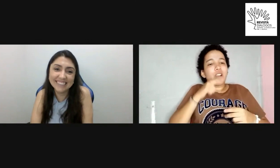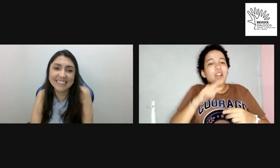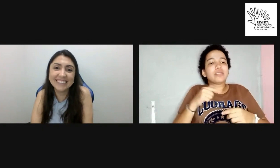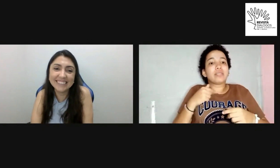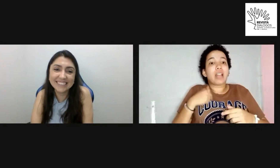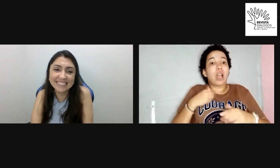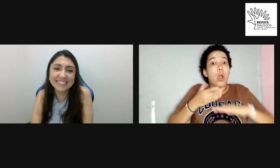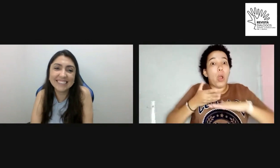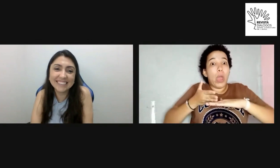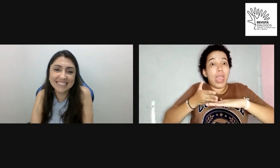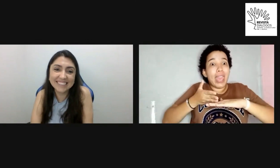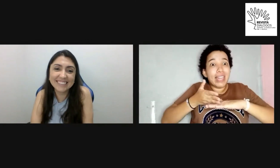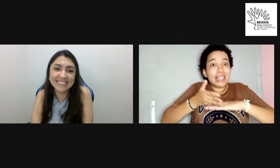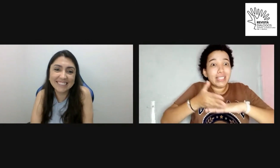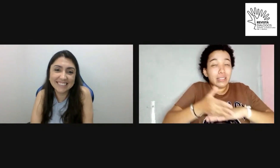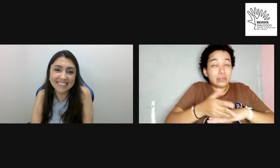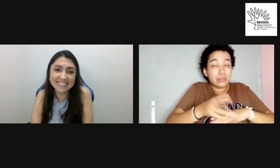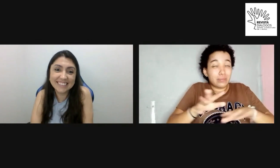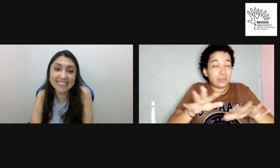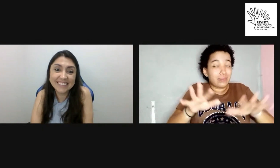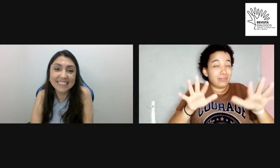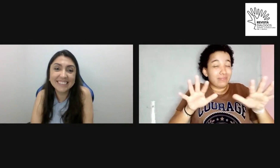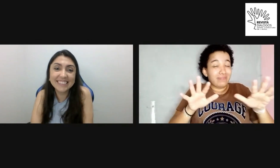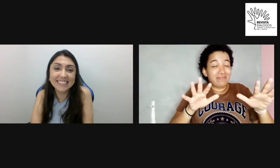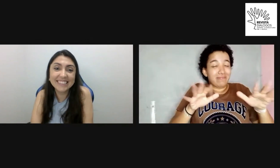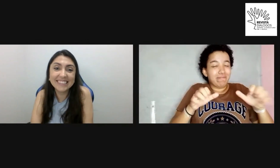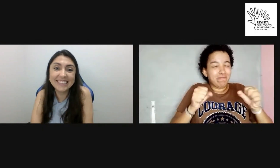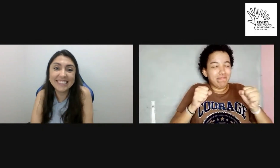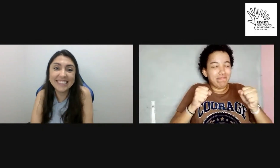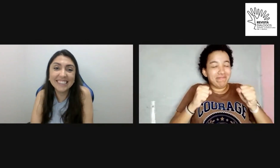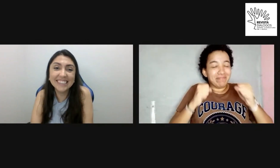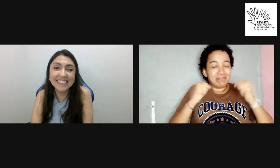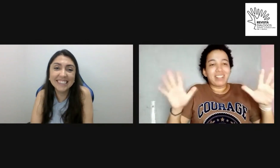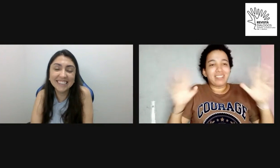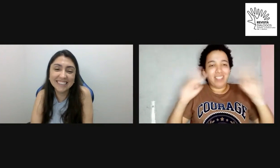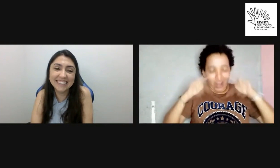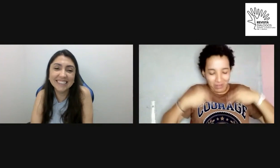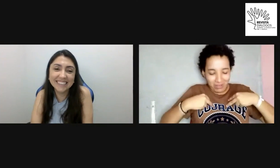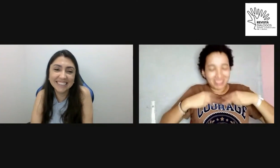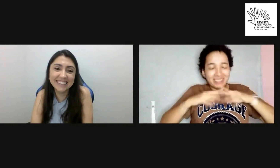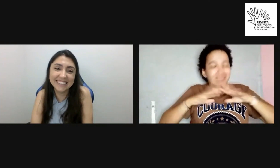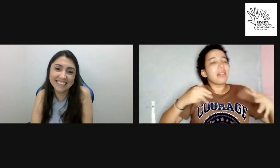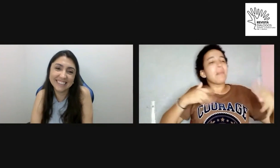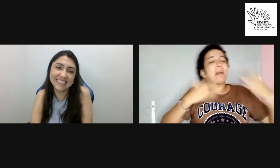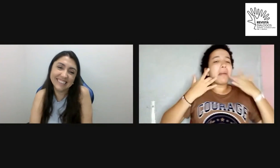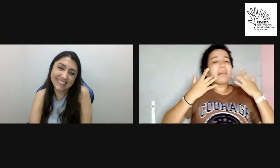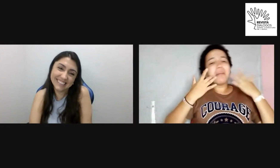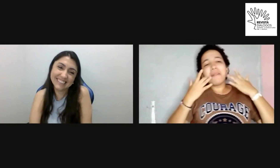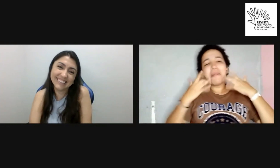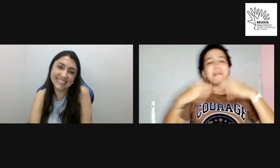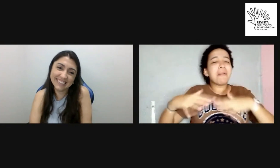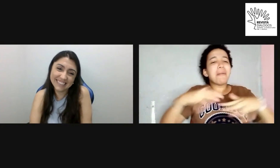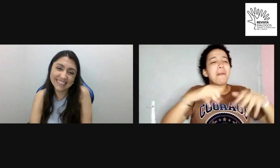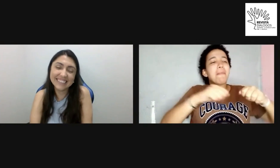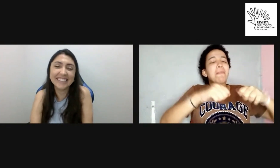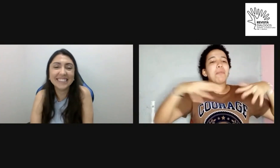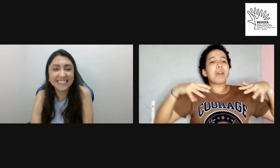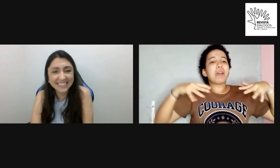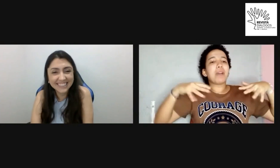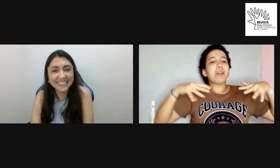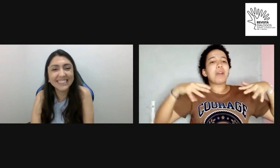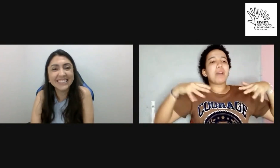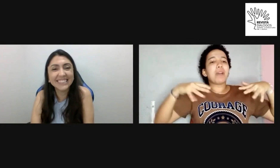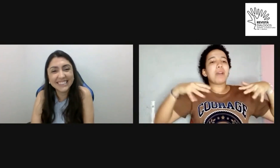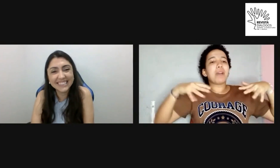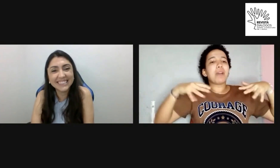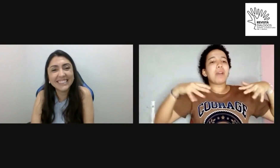Então, quando eu entrei no palco, não consegui enxergar o público. Foquei em mim mesma e me apresentei